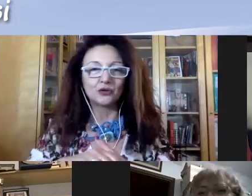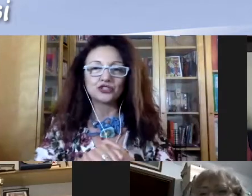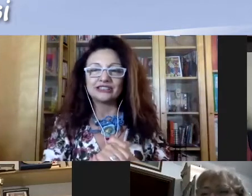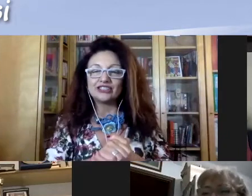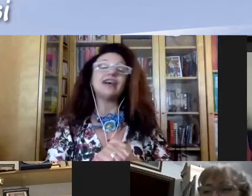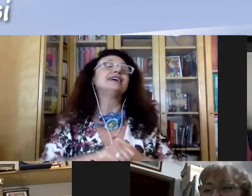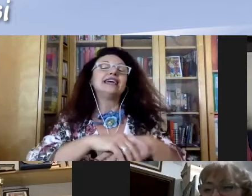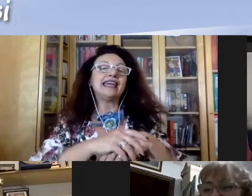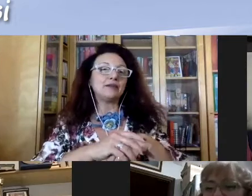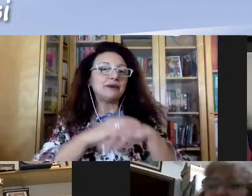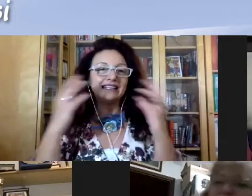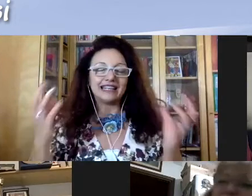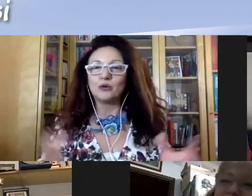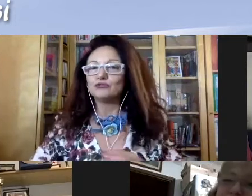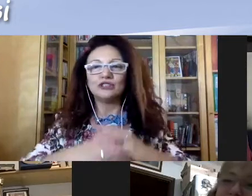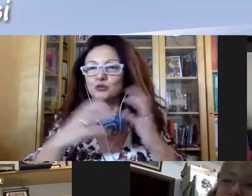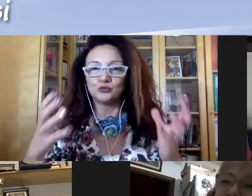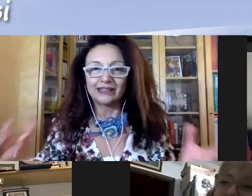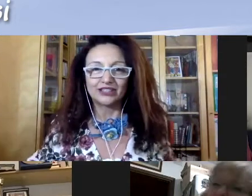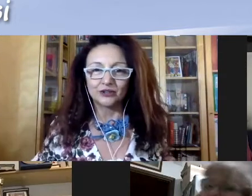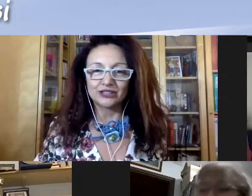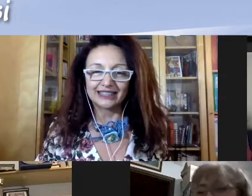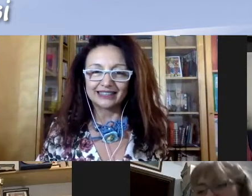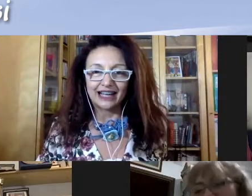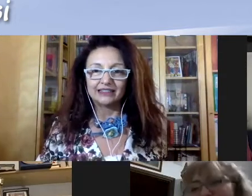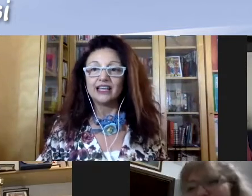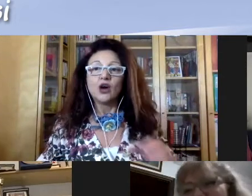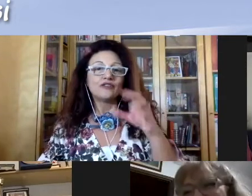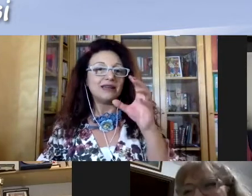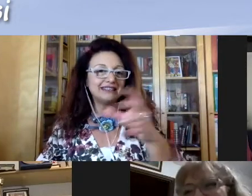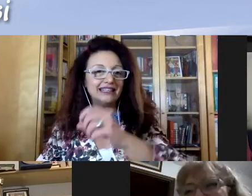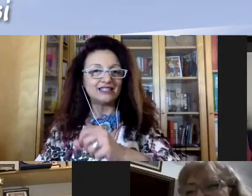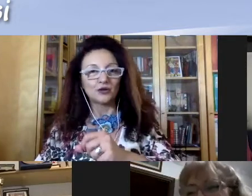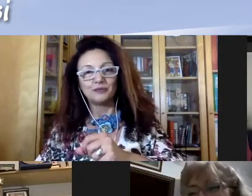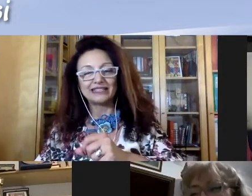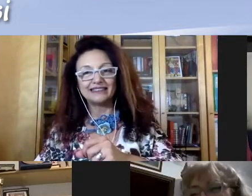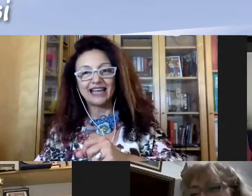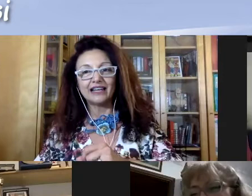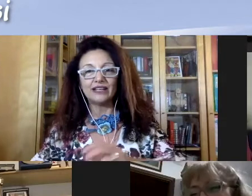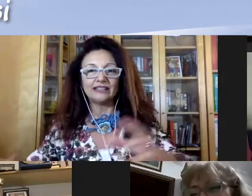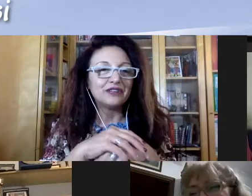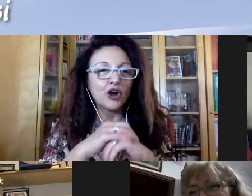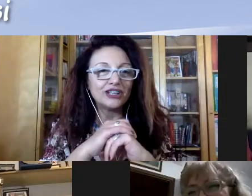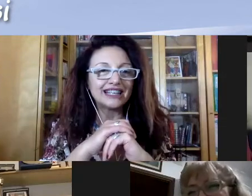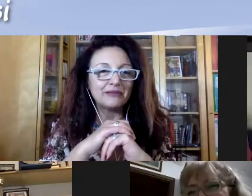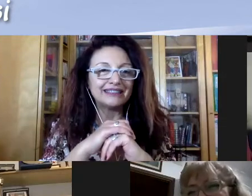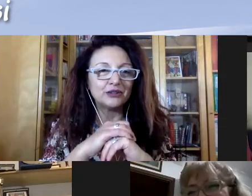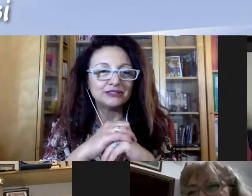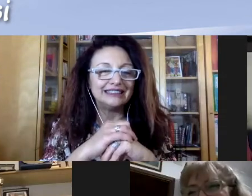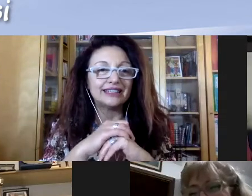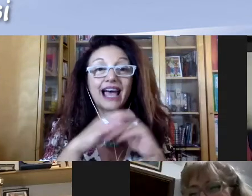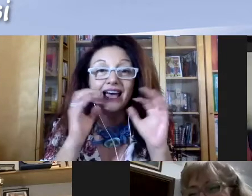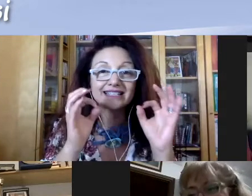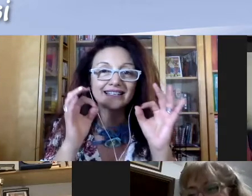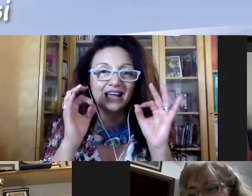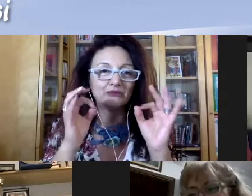amici che conoscete già e parleremo di tutto a 360 gradi. Ovviamente inizio col presentarveli, Veronica e Matteo